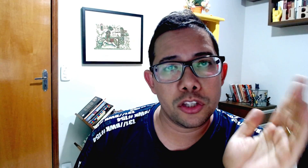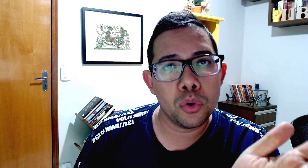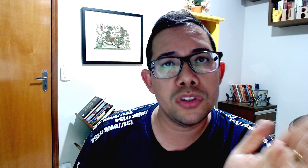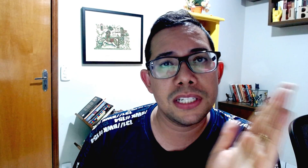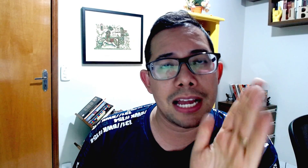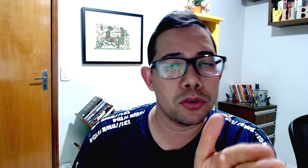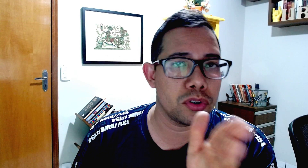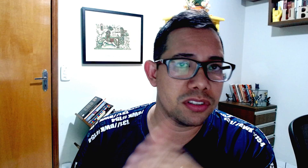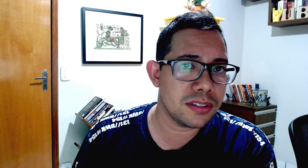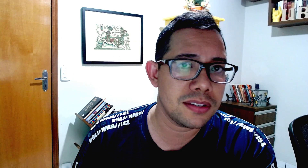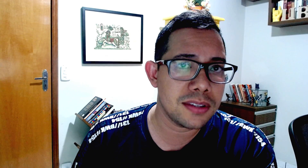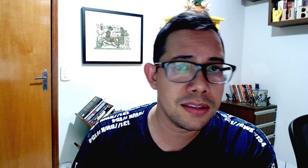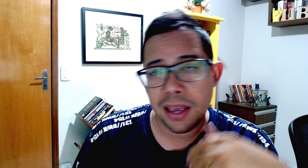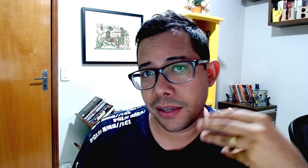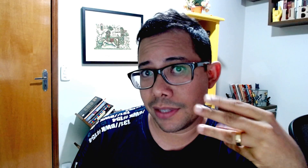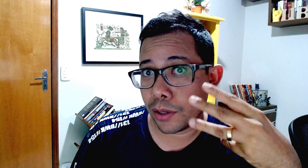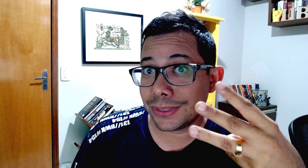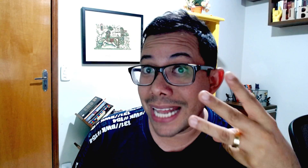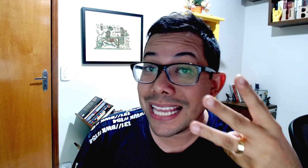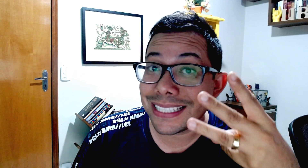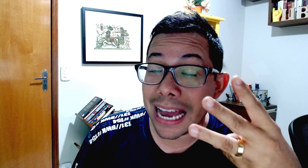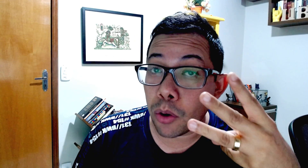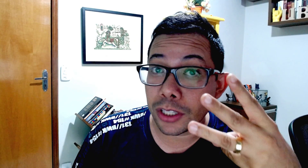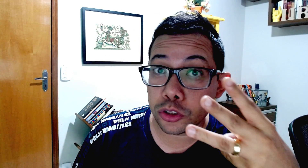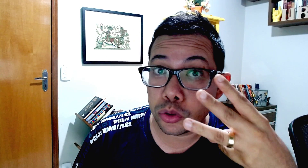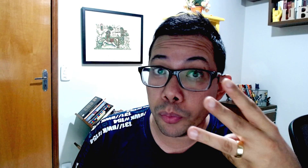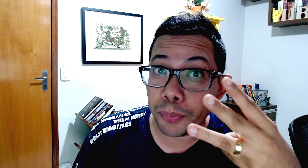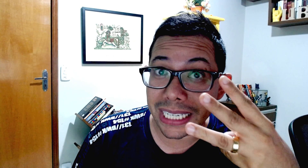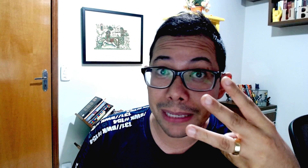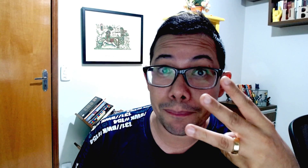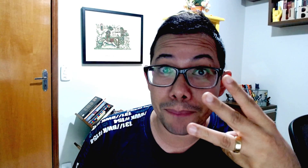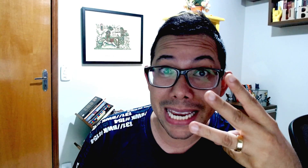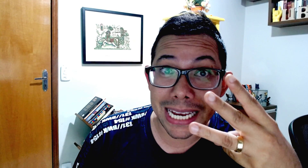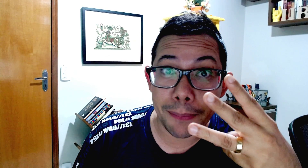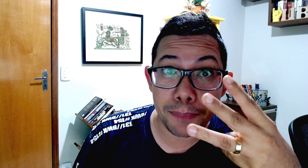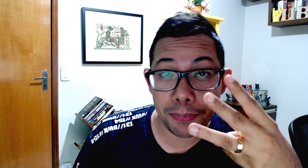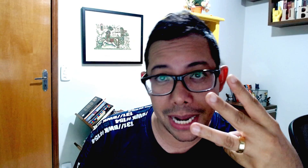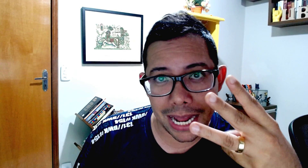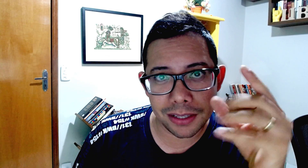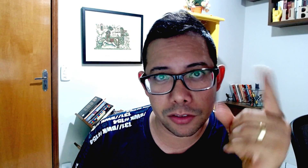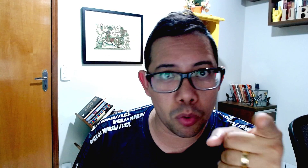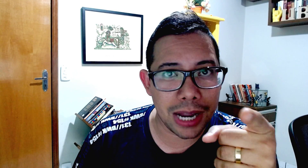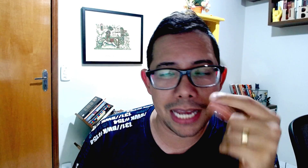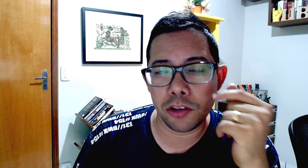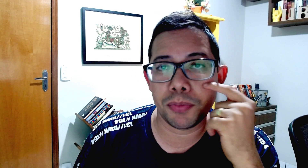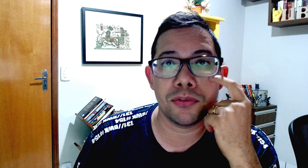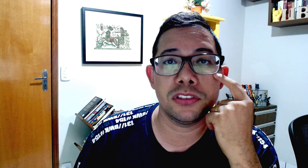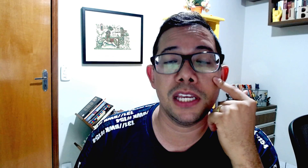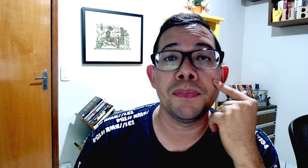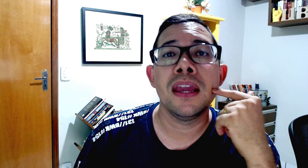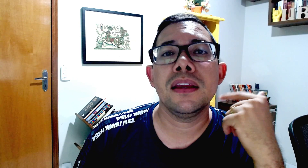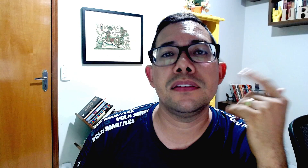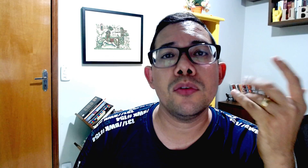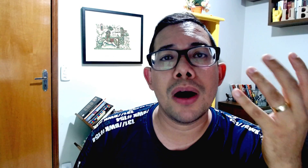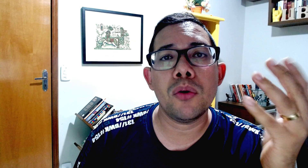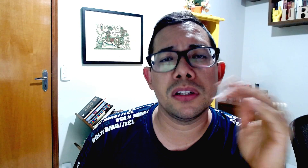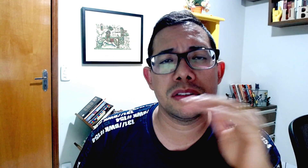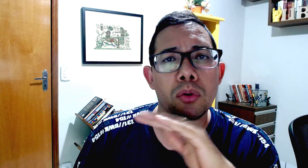12, 14 e 16. Que serão 3 aulas super mega preparadas com carinho para você, que são aulas